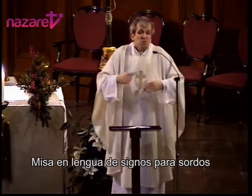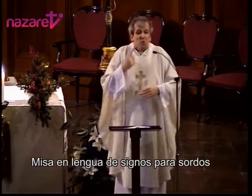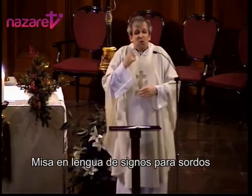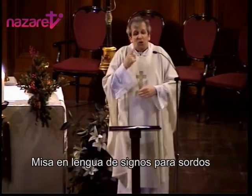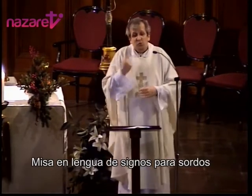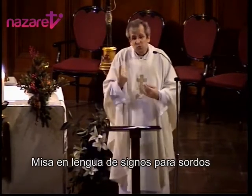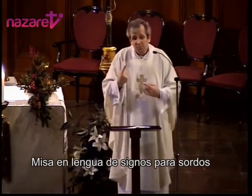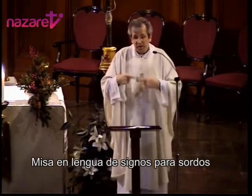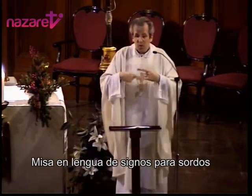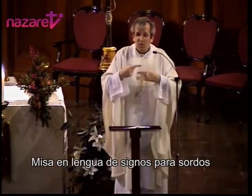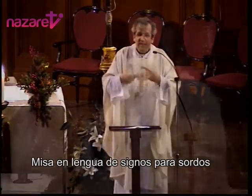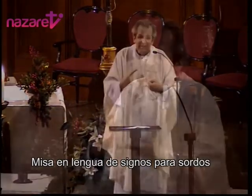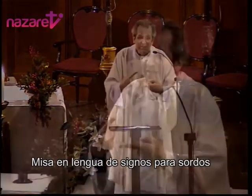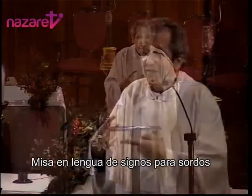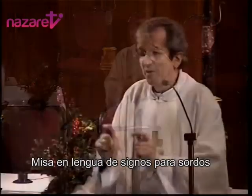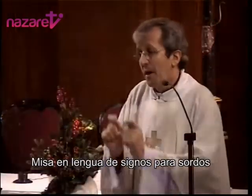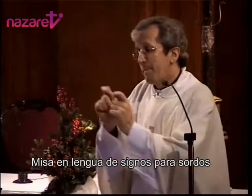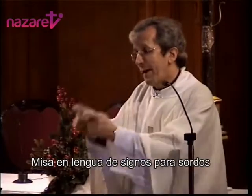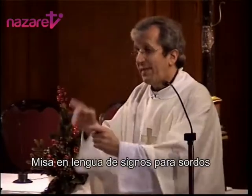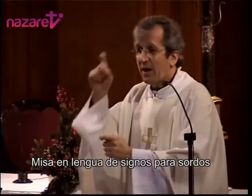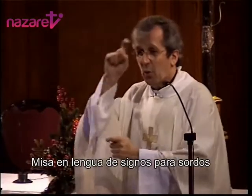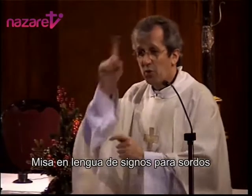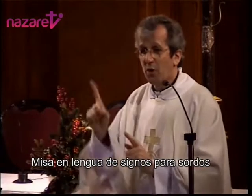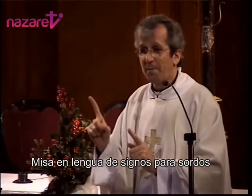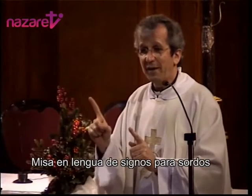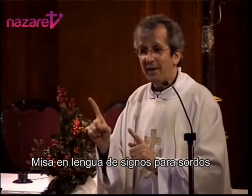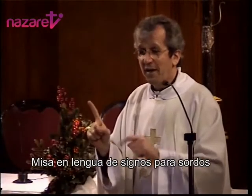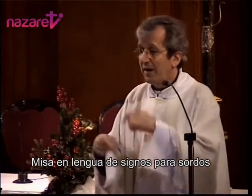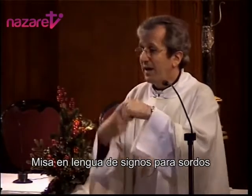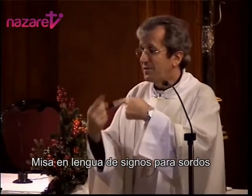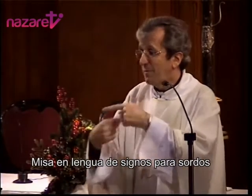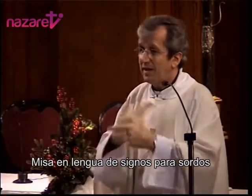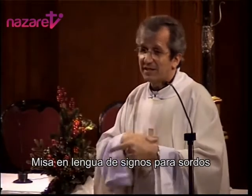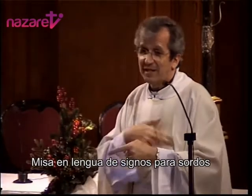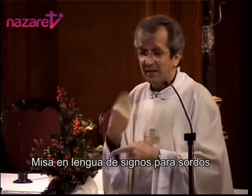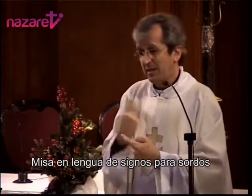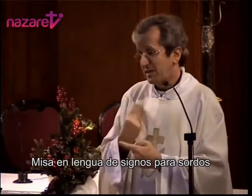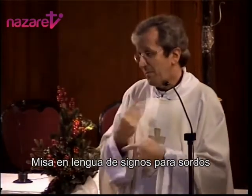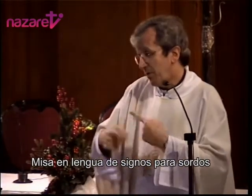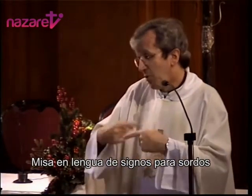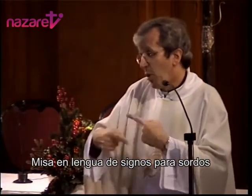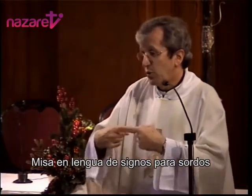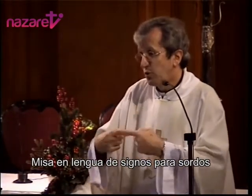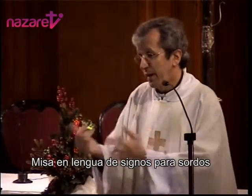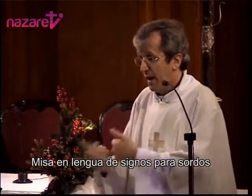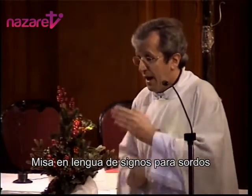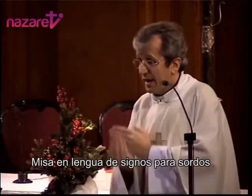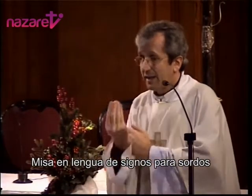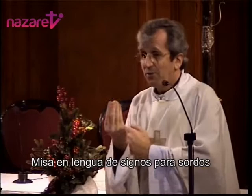una costumbre, una tradición para dar un nombre, que en las familias cristianas se vive como costumbre. Ha nacido un niño,